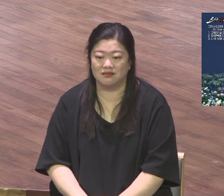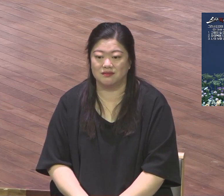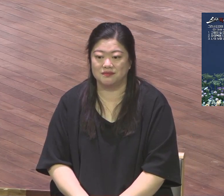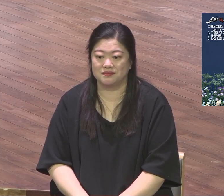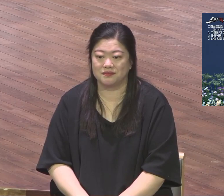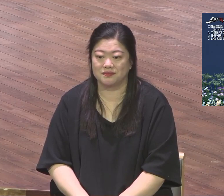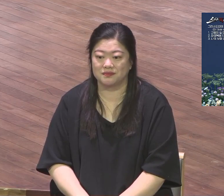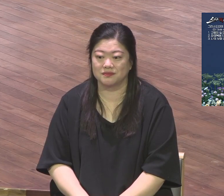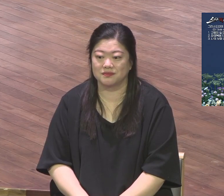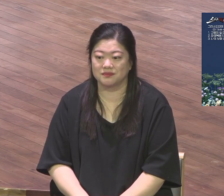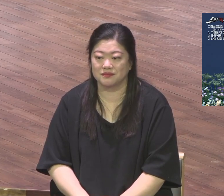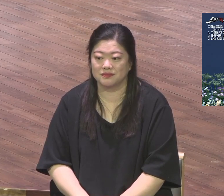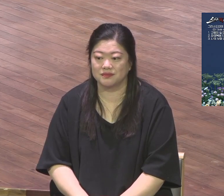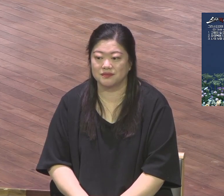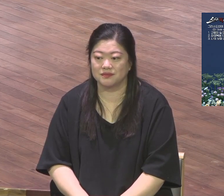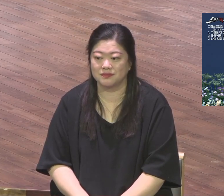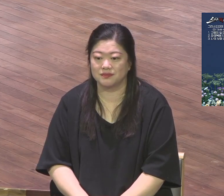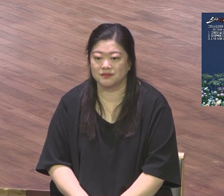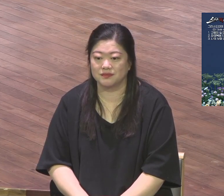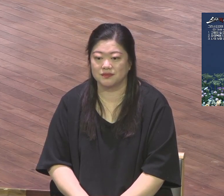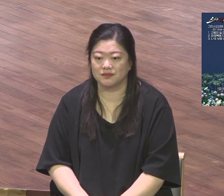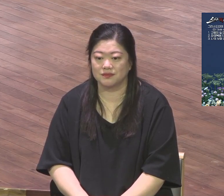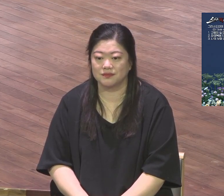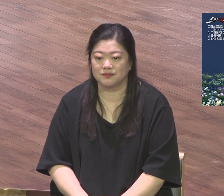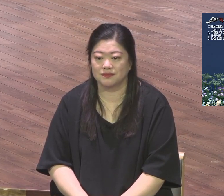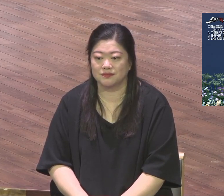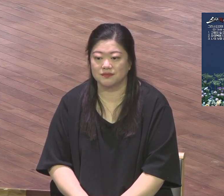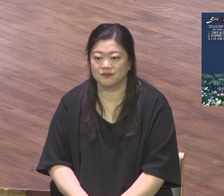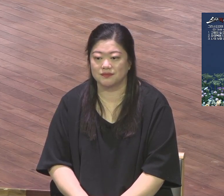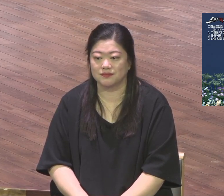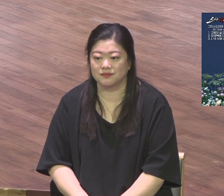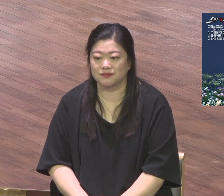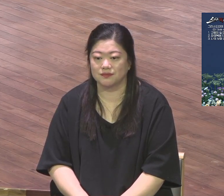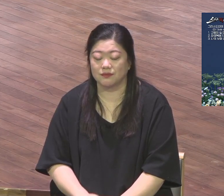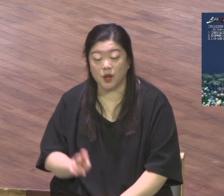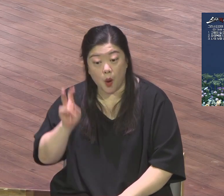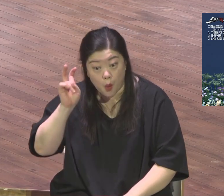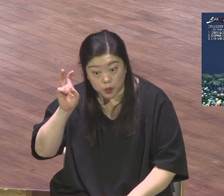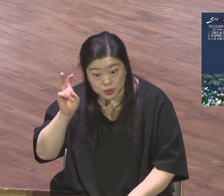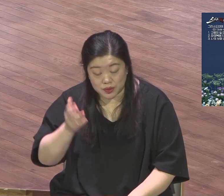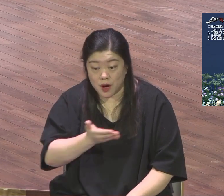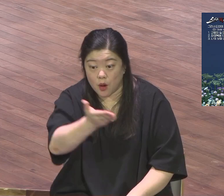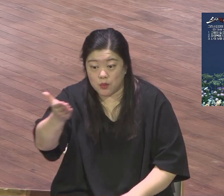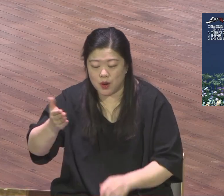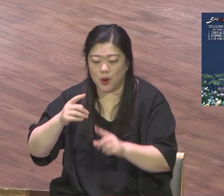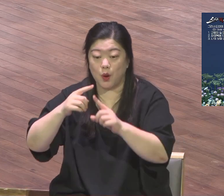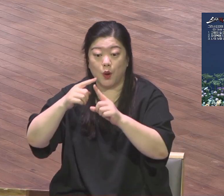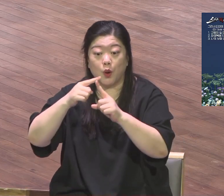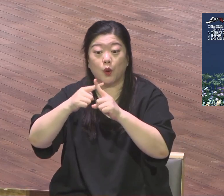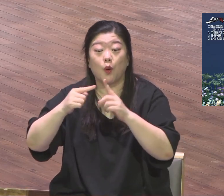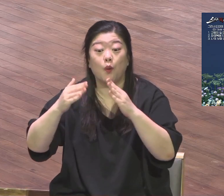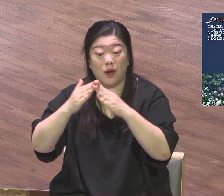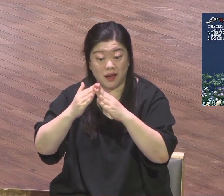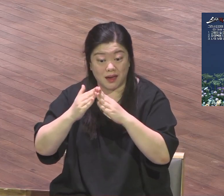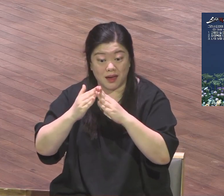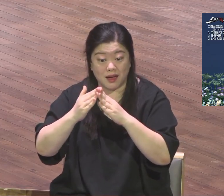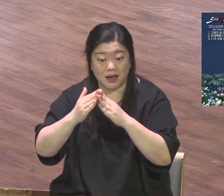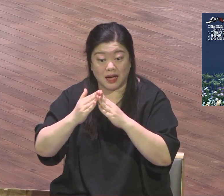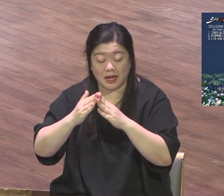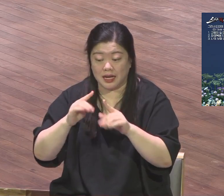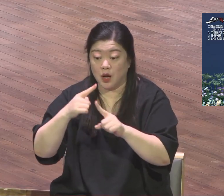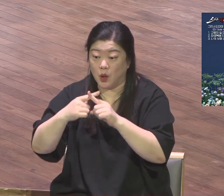주셨어요. 오늘 여러분 가운데 여러분 어떤 이유로든지 교회 한 번이라도 나와본